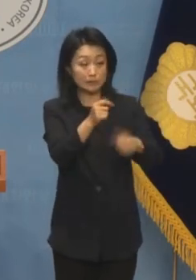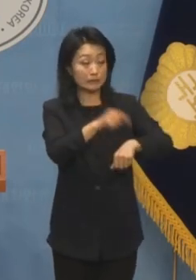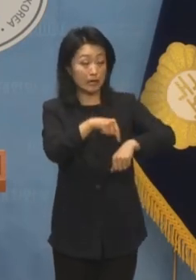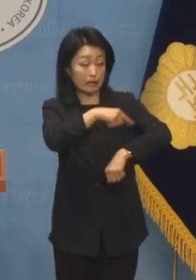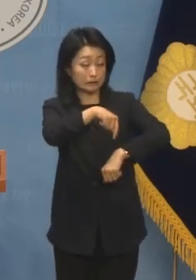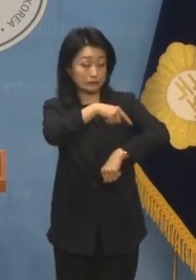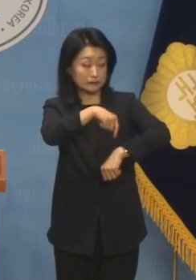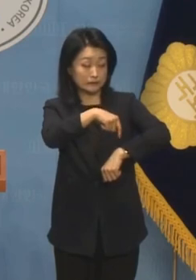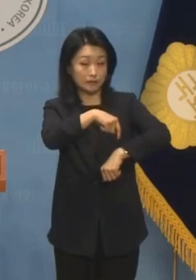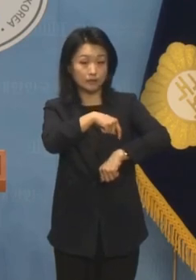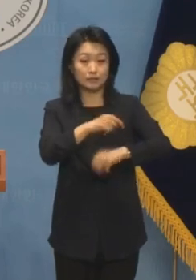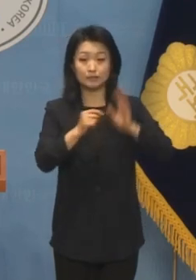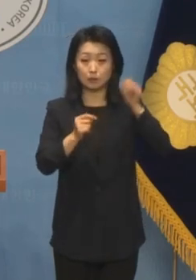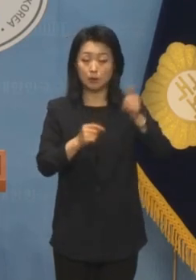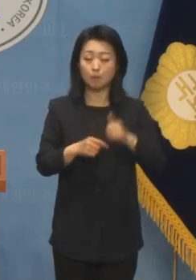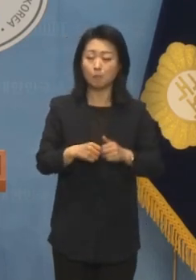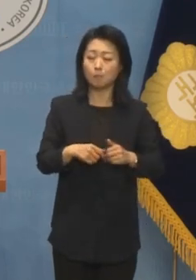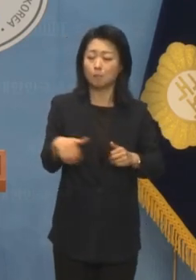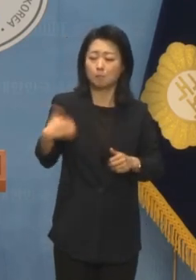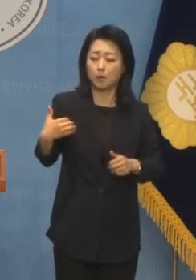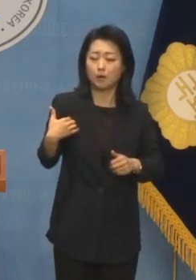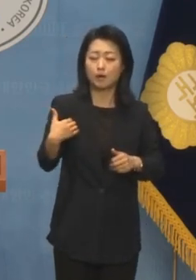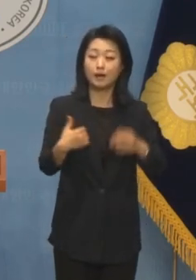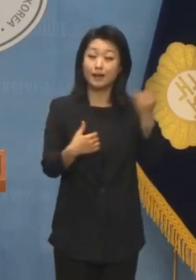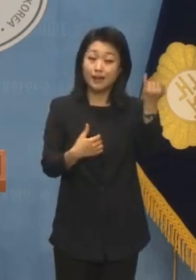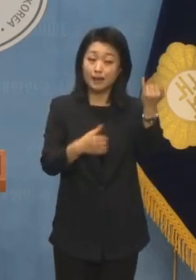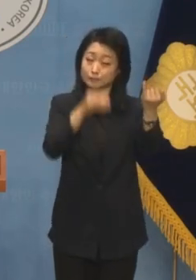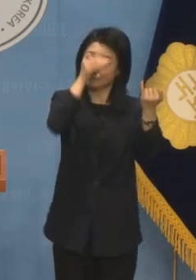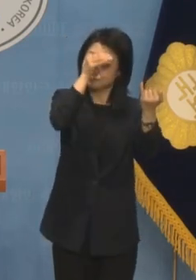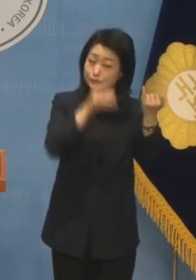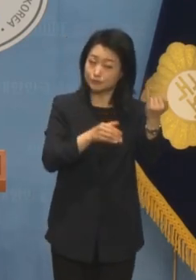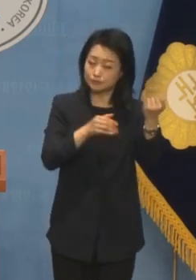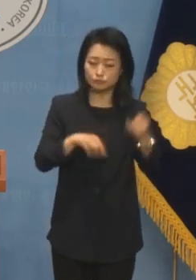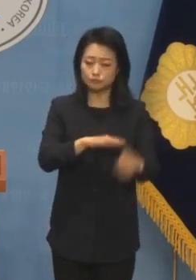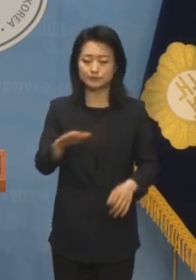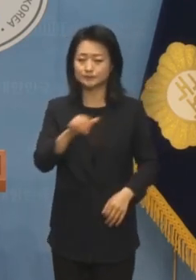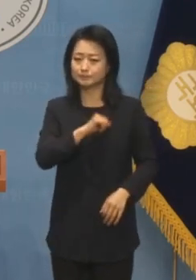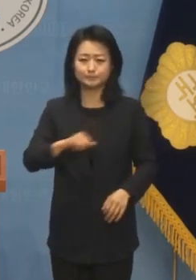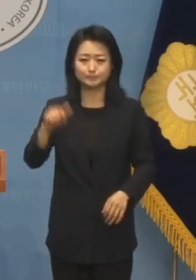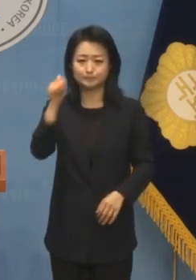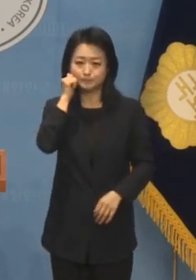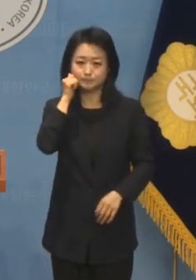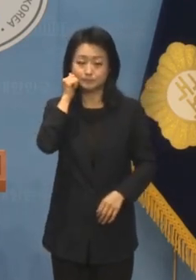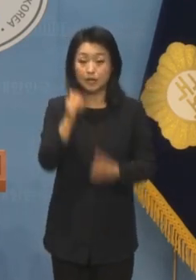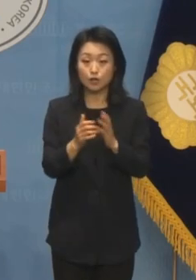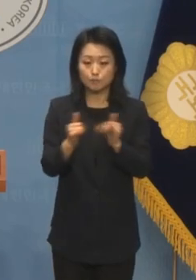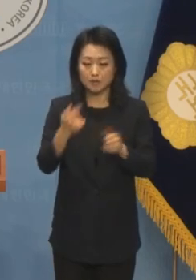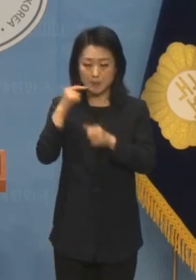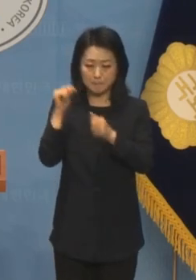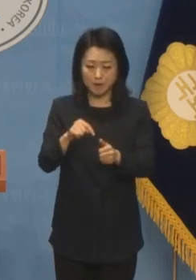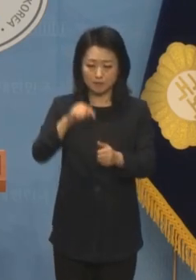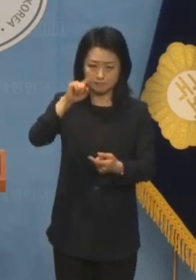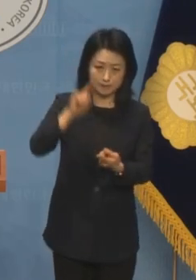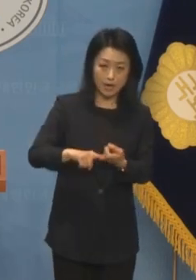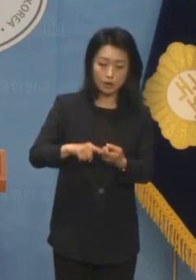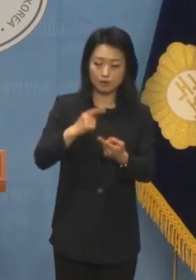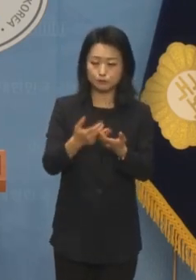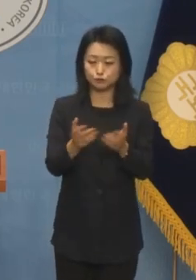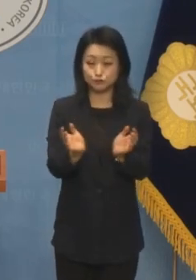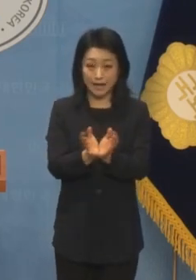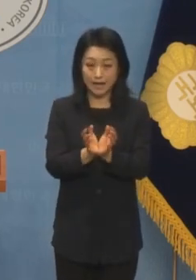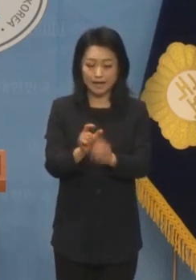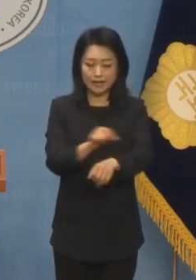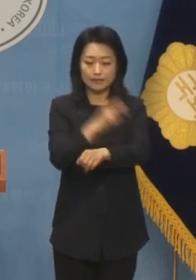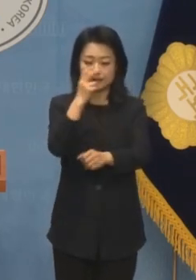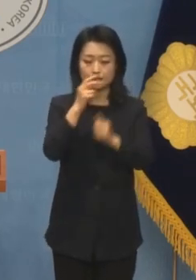끌기, 대통령의 모르쇠, 김 여사의 뻔뻔한 행보를 더는 견딜 수 없습니다. 국민의 명령을 받들어 민주당은 반드시